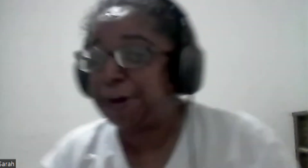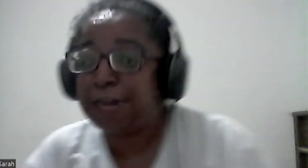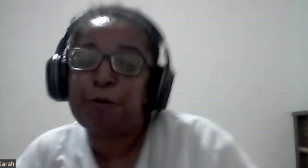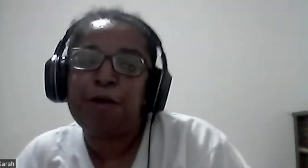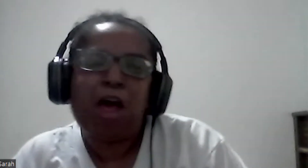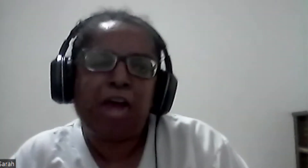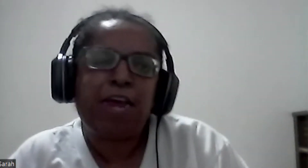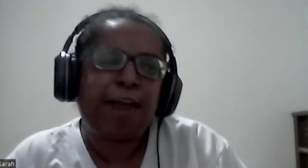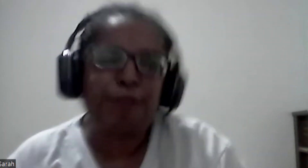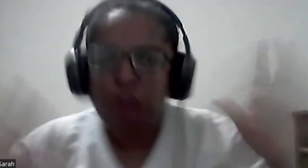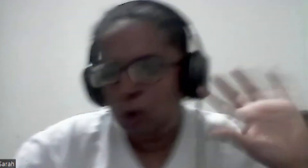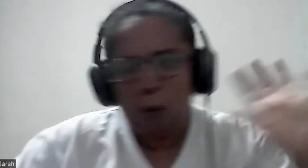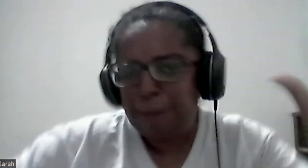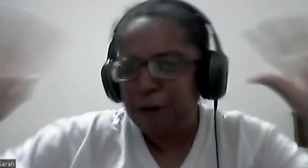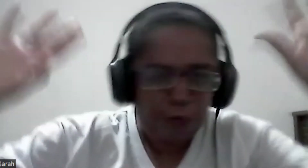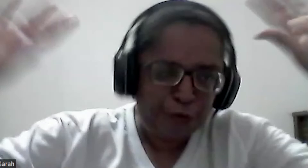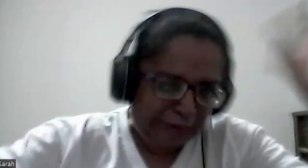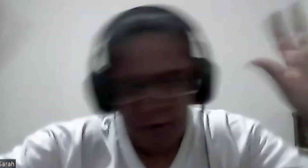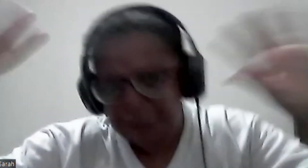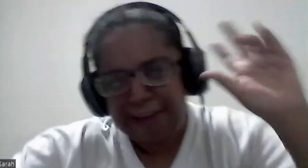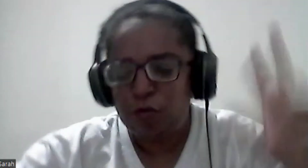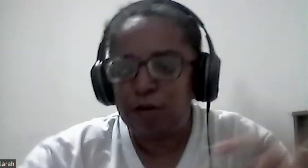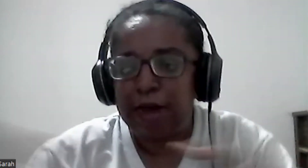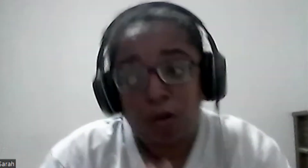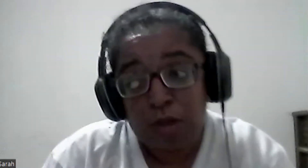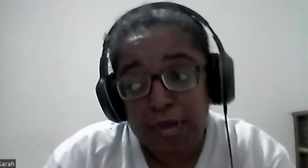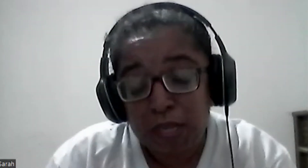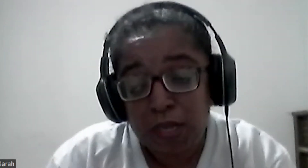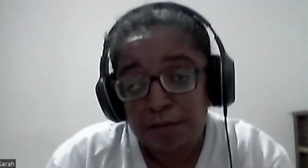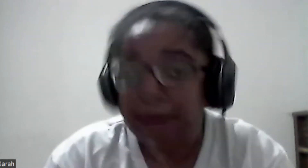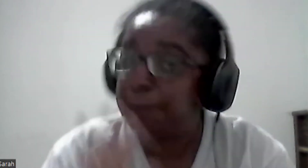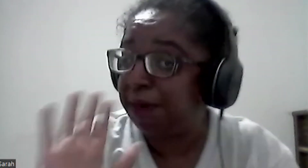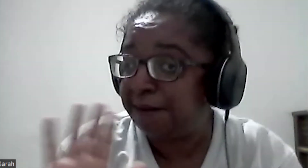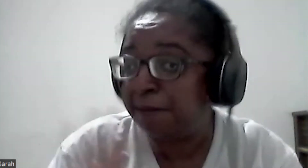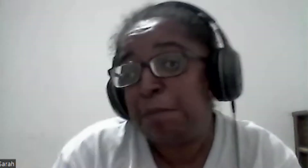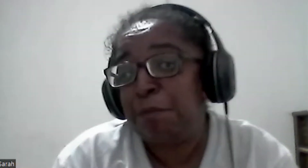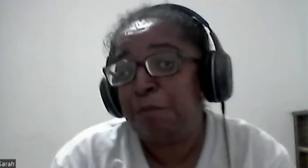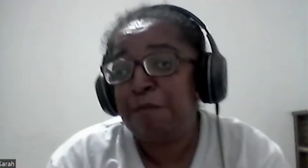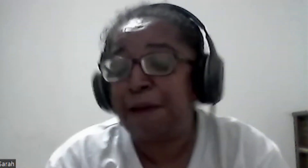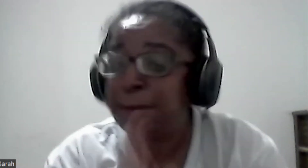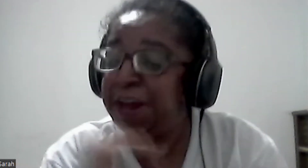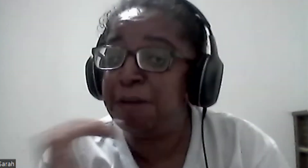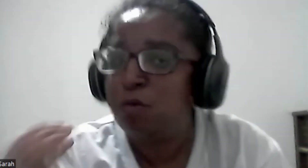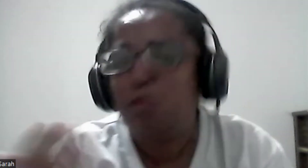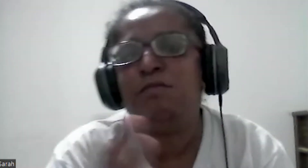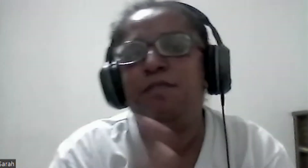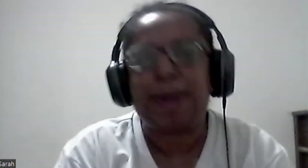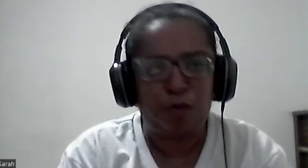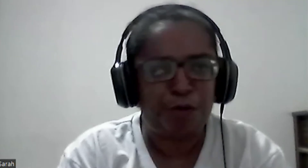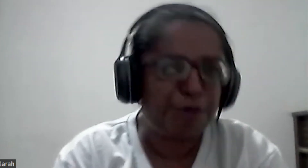canto. Aí ela disse, Hugo tal, que vai ajudar. Eu olhei assim, depende de muita